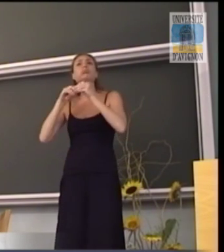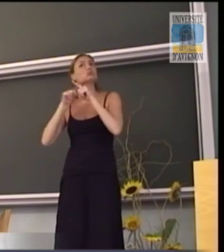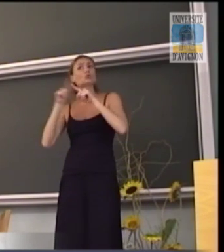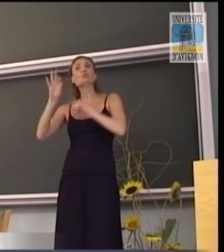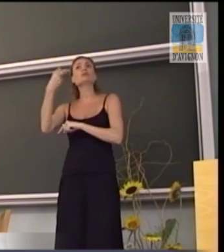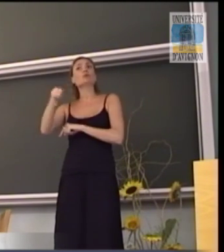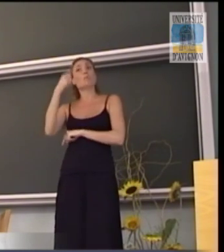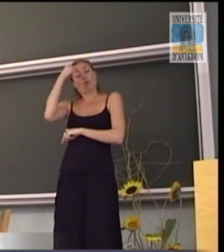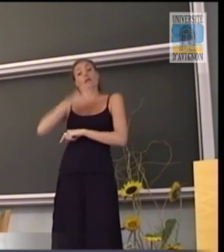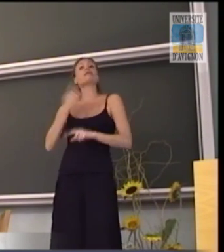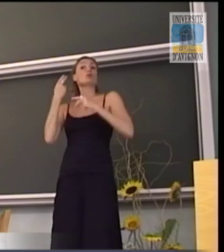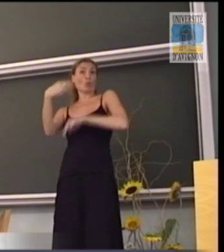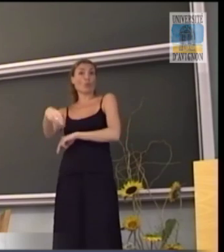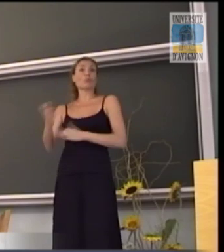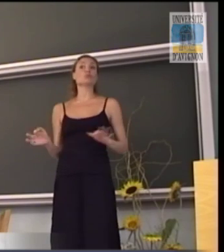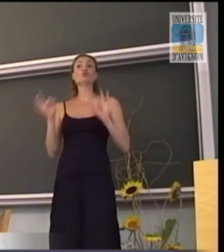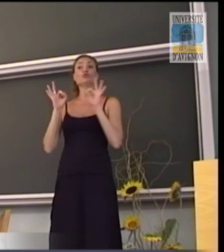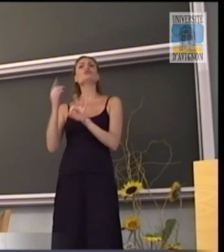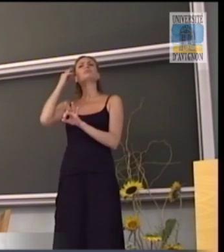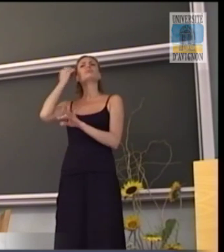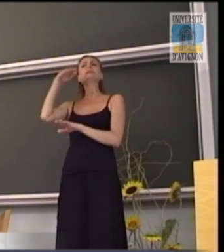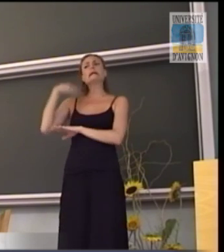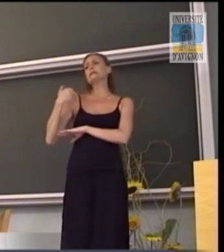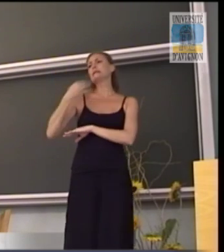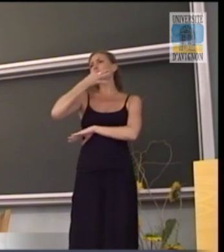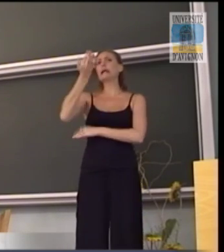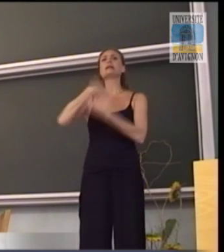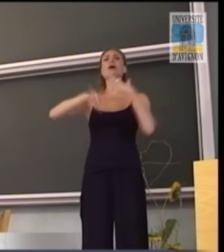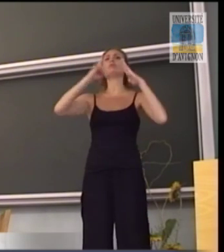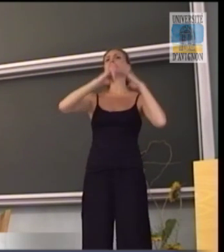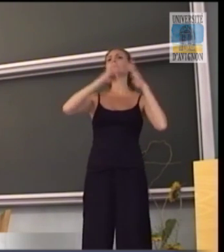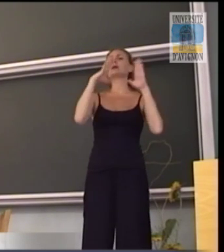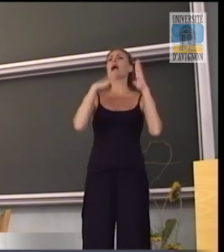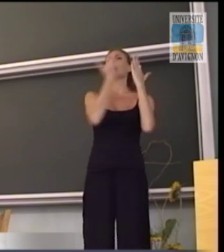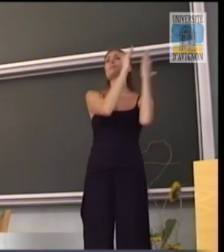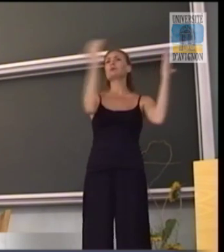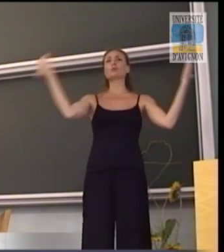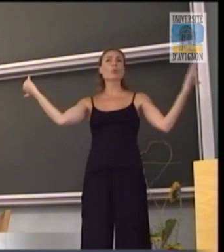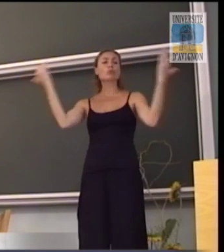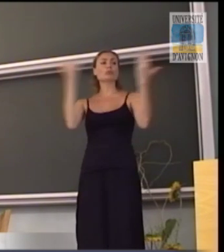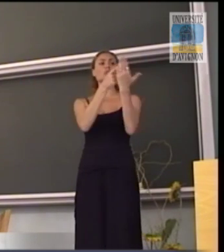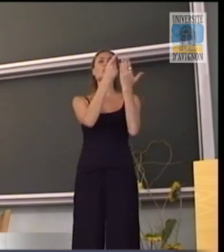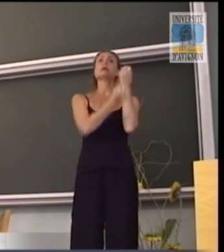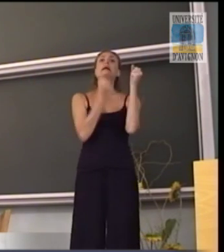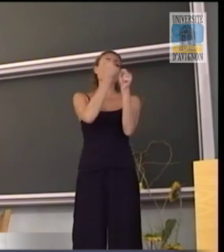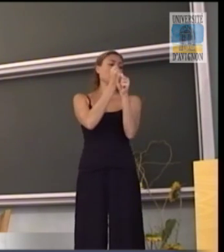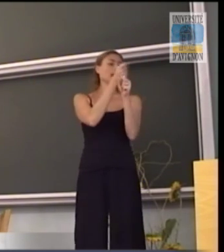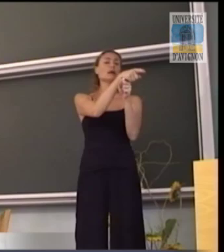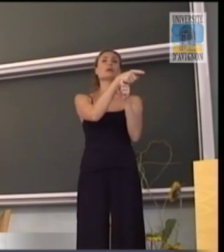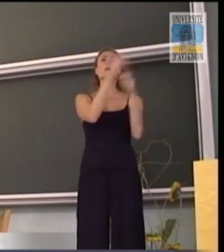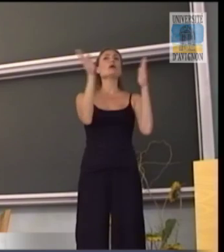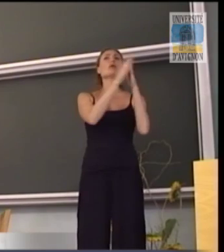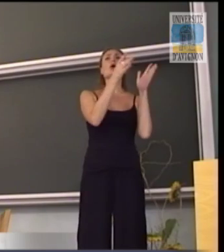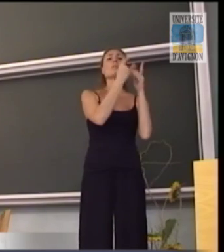l'heure sur l'exposition que nous avons mise en place à la Maison départementale des personnes handicapées, qui va donc de Homer à